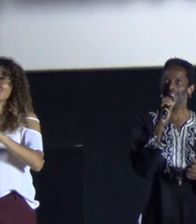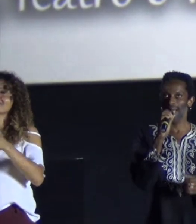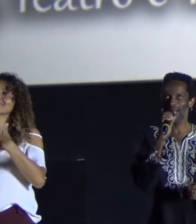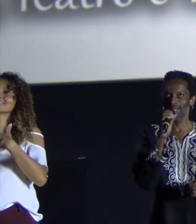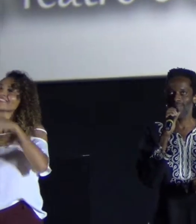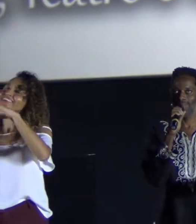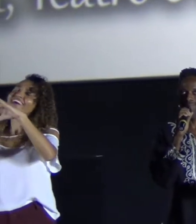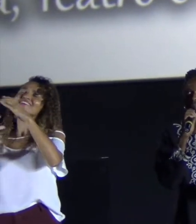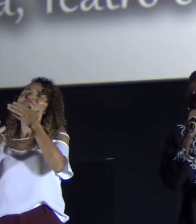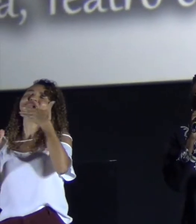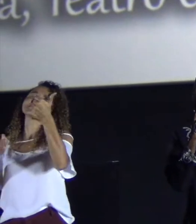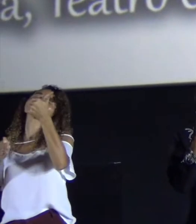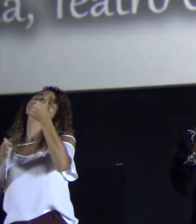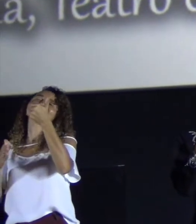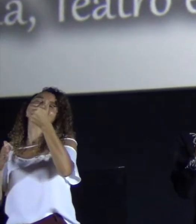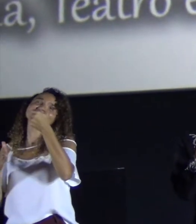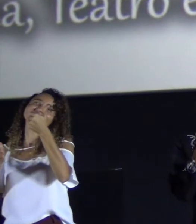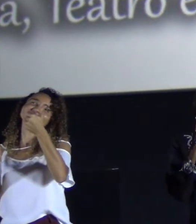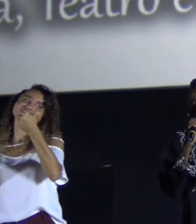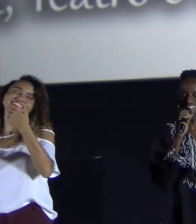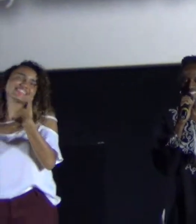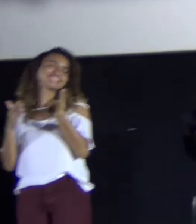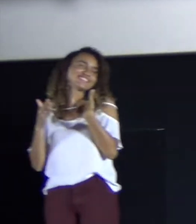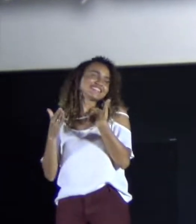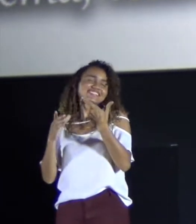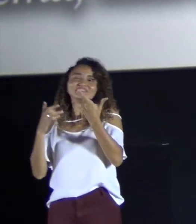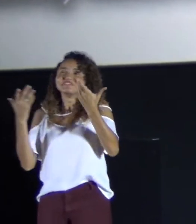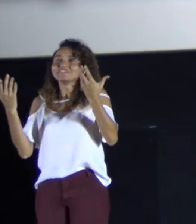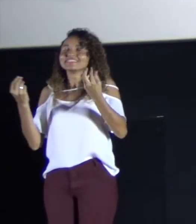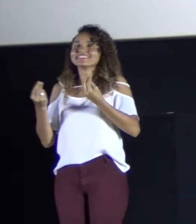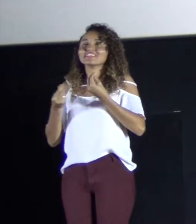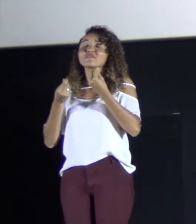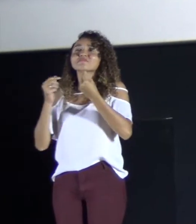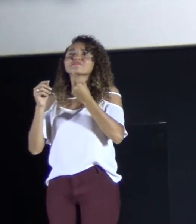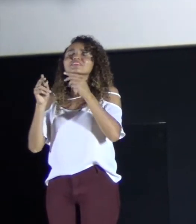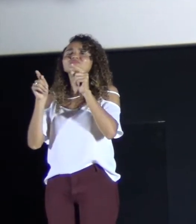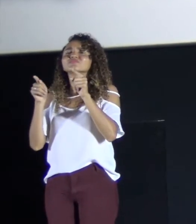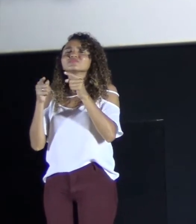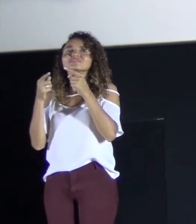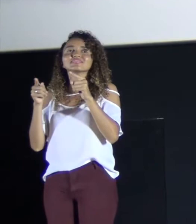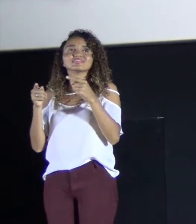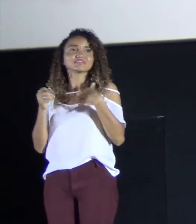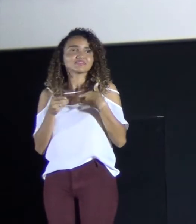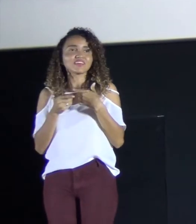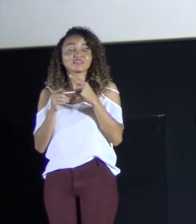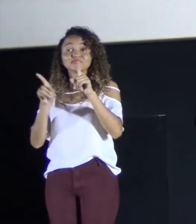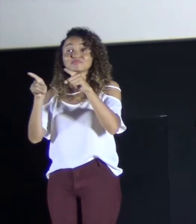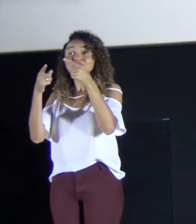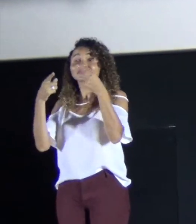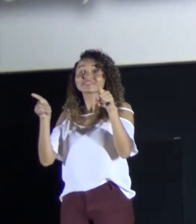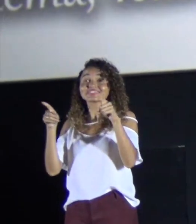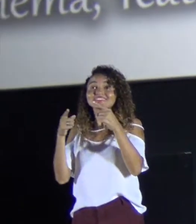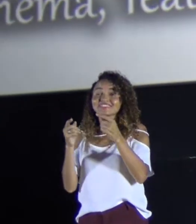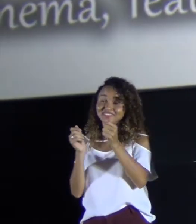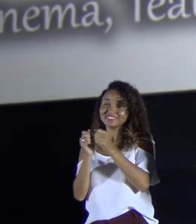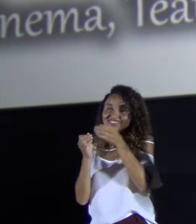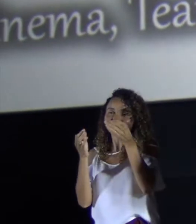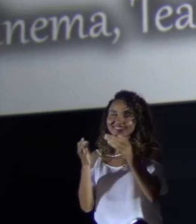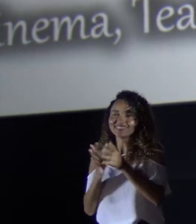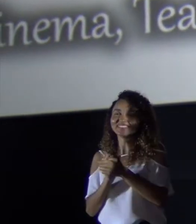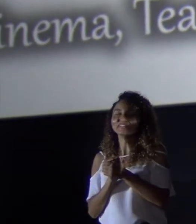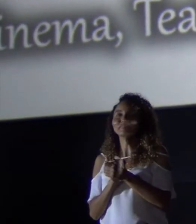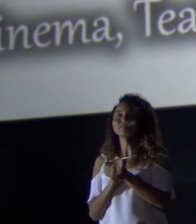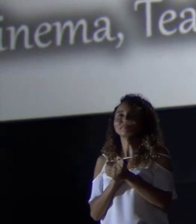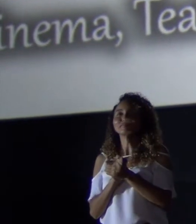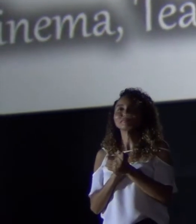vou cantar. Que é uma letra. Uma é uma letra, com certeza. Mais pra frente.